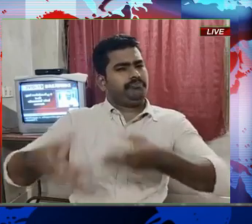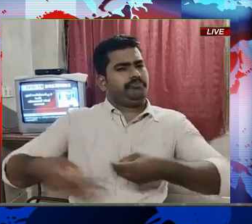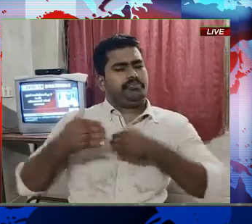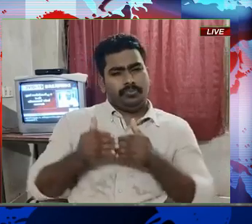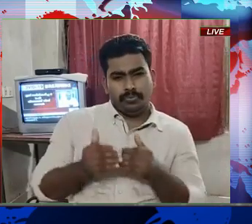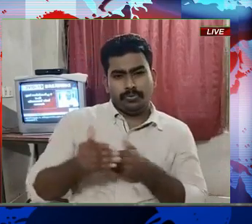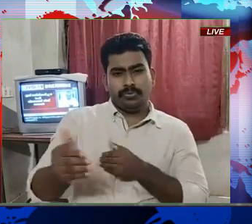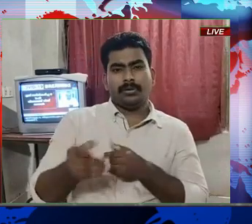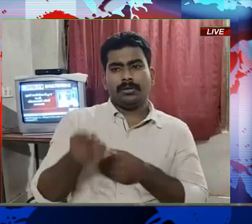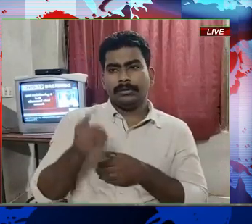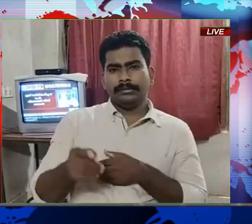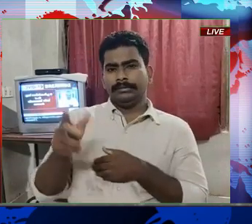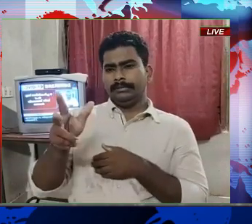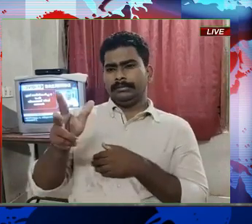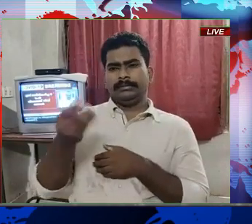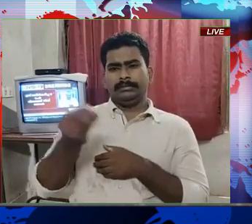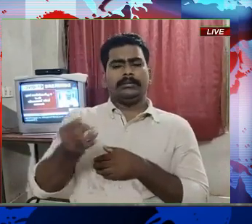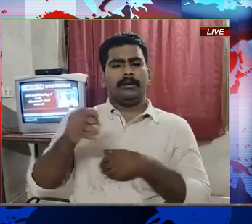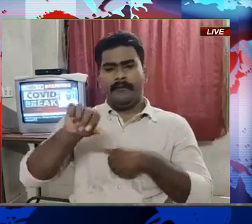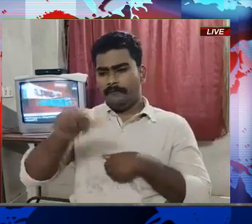ആരംഭിച്ചതിൻ്റെ ആദ്യ ദിവസമാണ്.